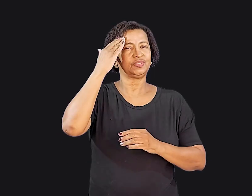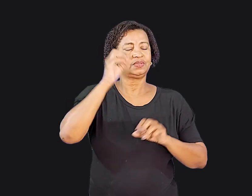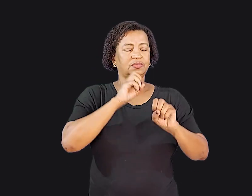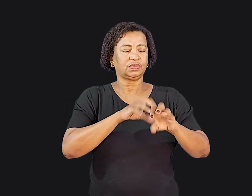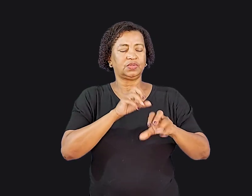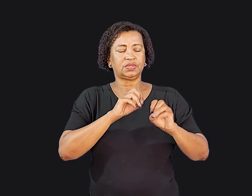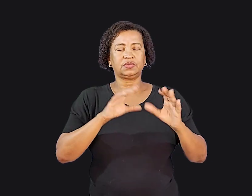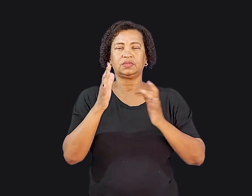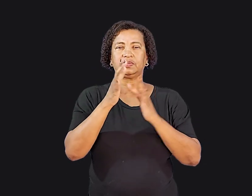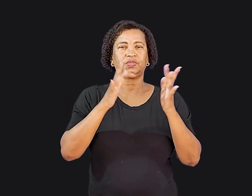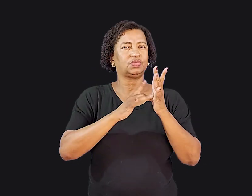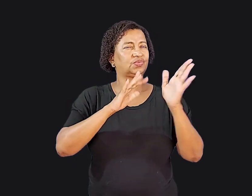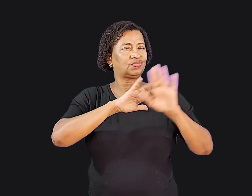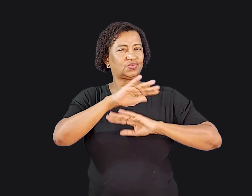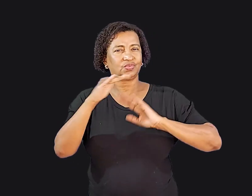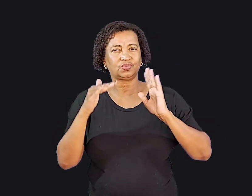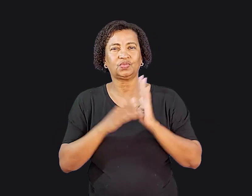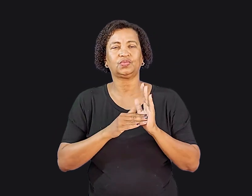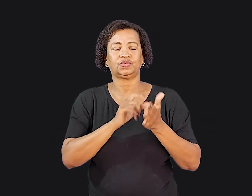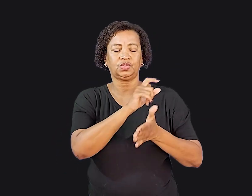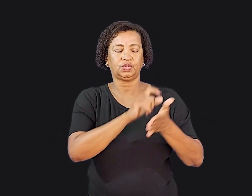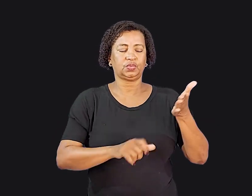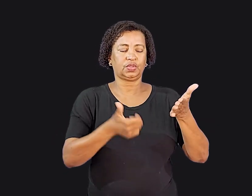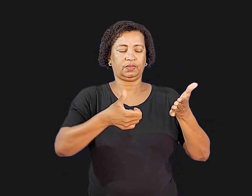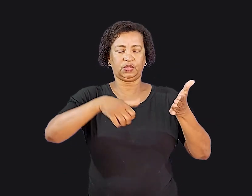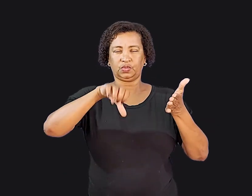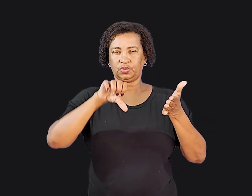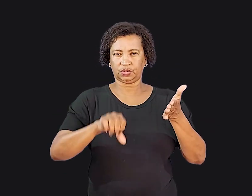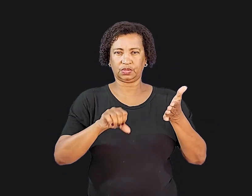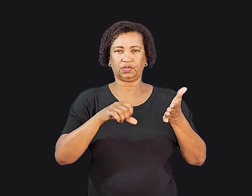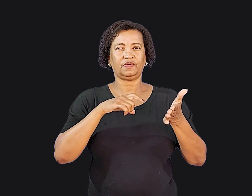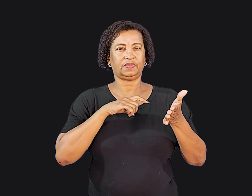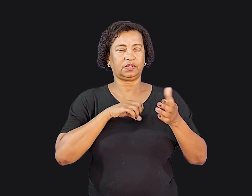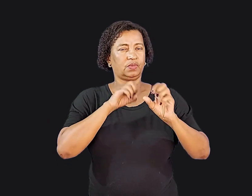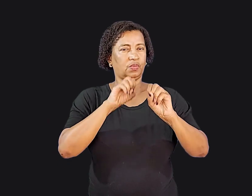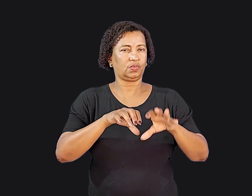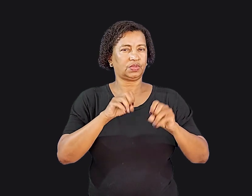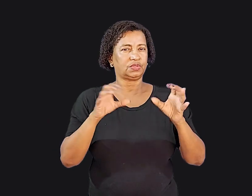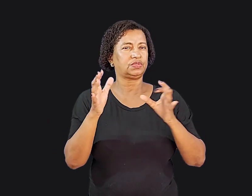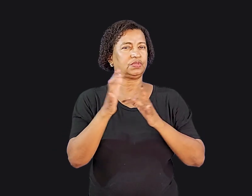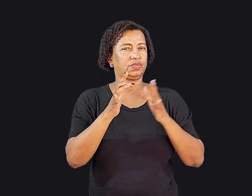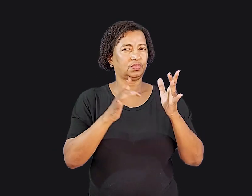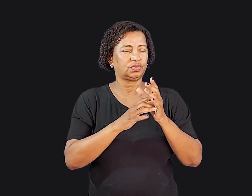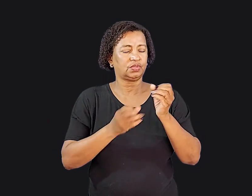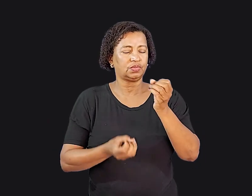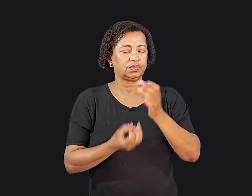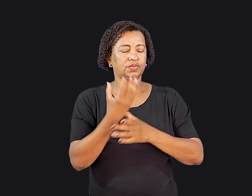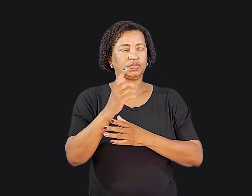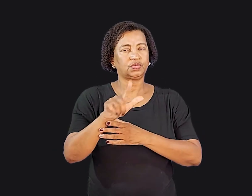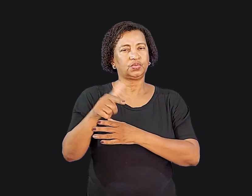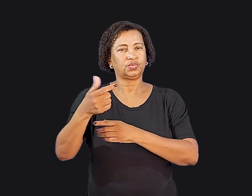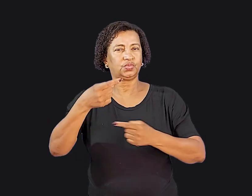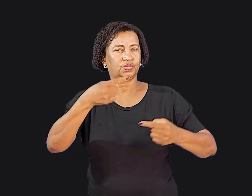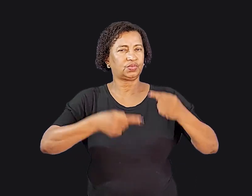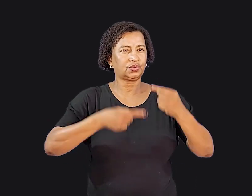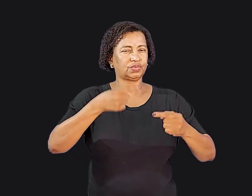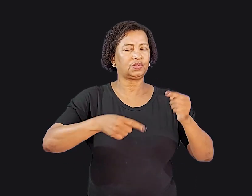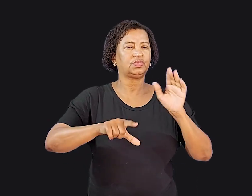os ensinamentos de Jesus. No capítulo 19, temos um ensino de Jesus que surgiu de outra discussão com os líderes